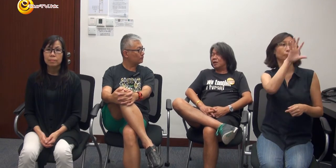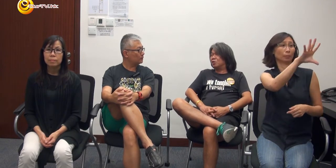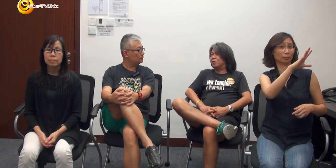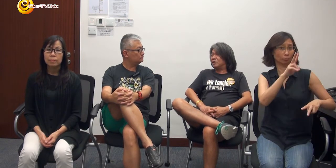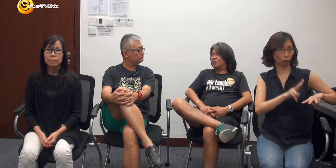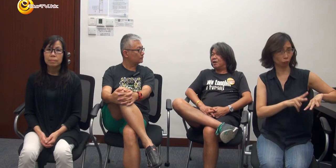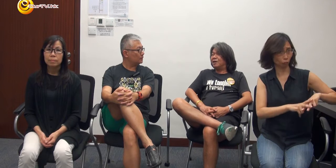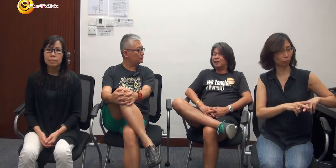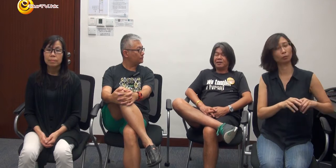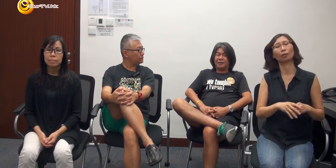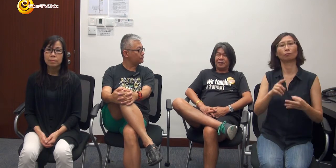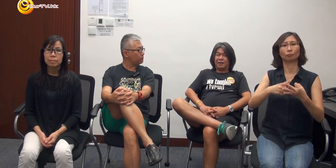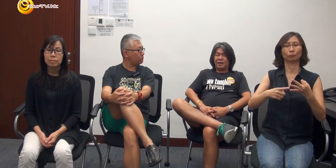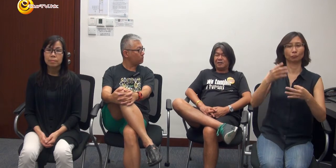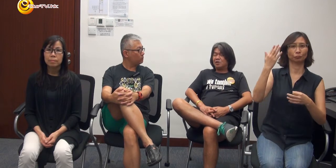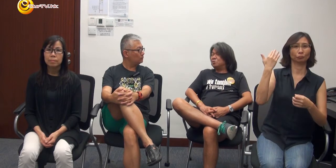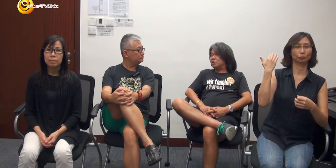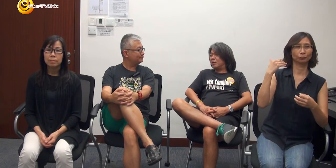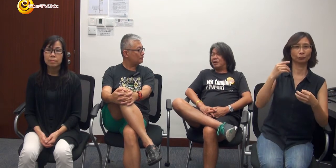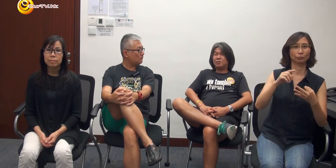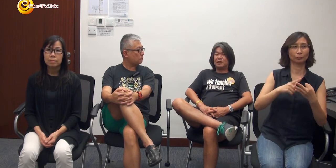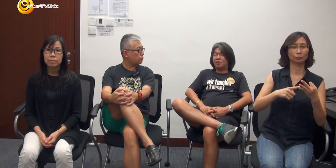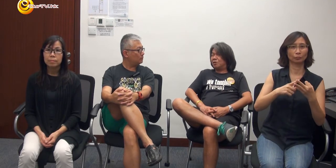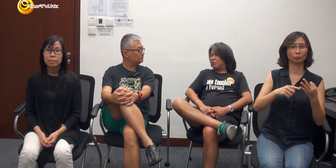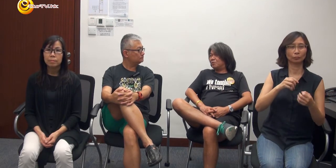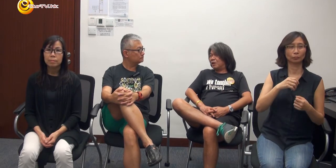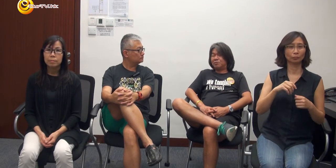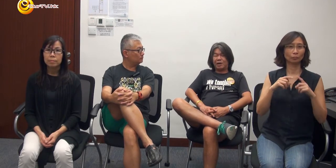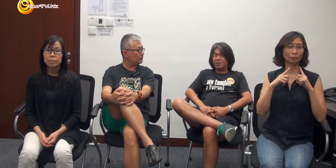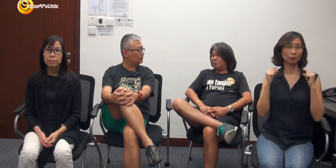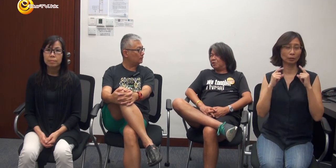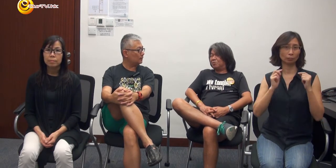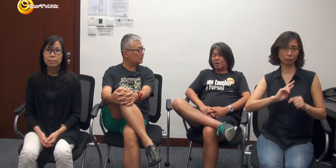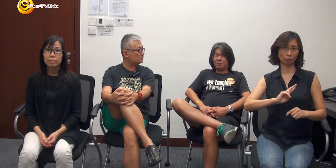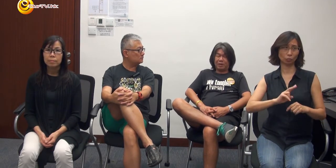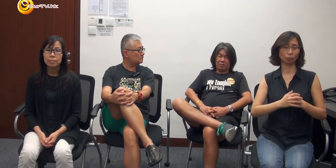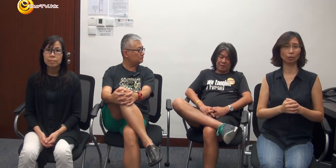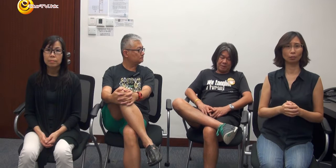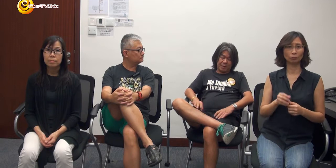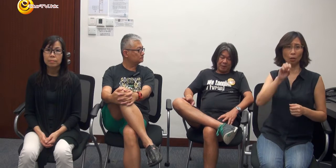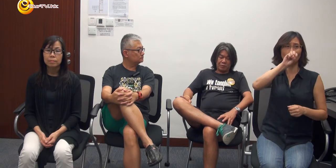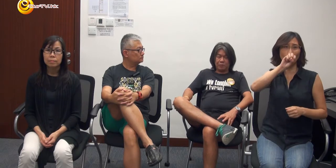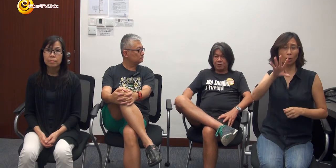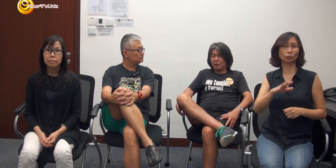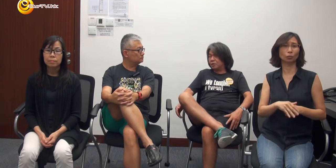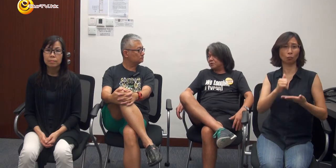個碌嘅，就係話。自己宣布了委任，大陸話未搞掂 喎， 我未批准，所以